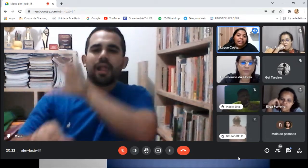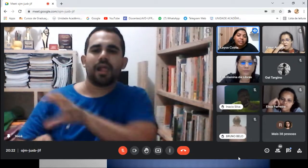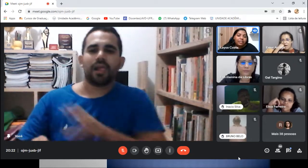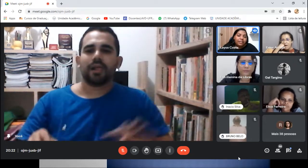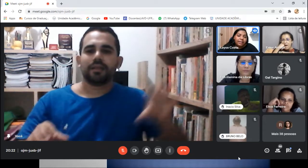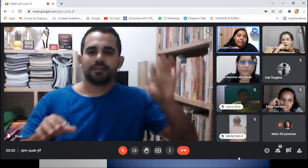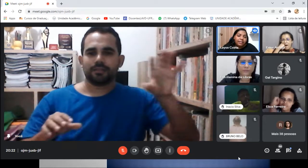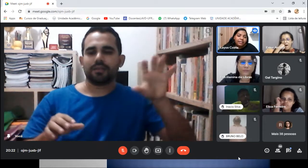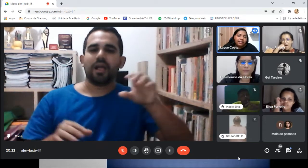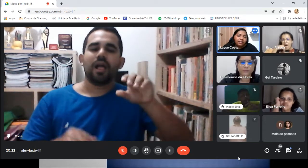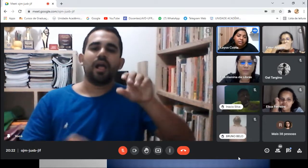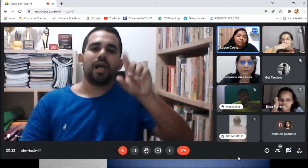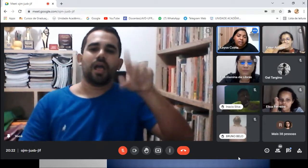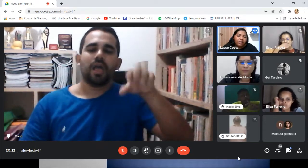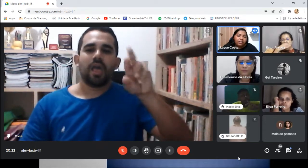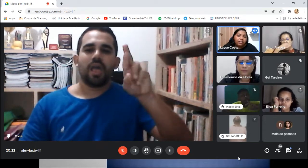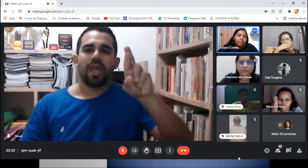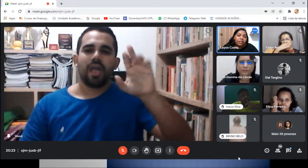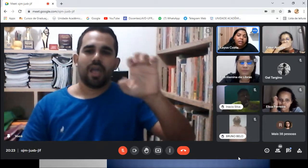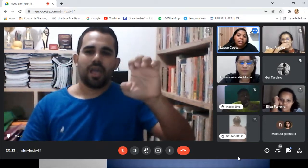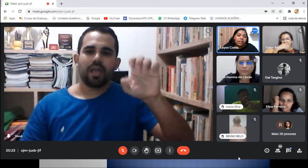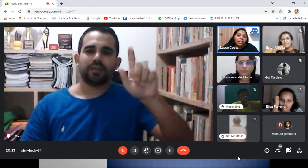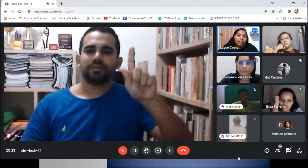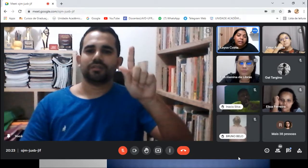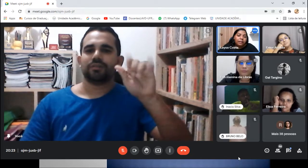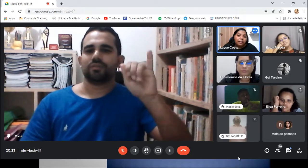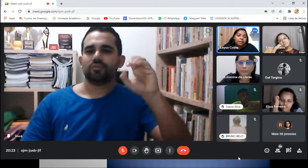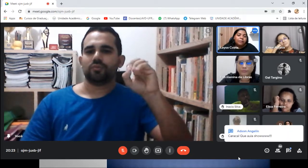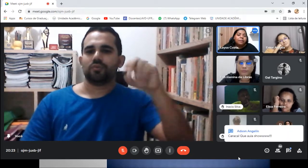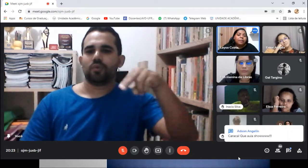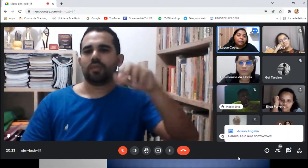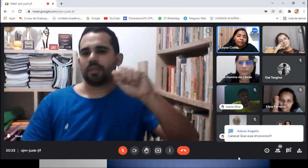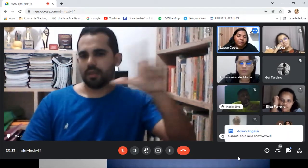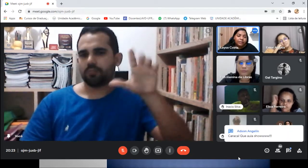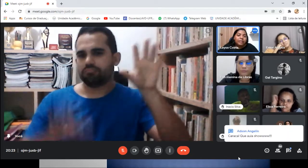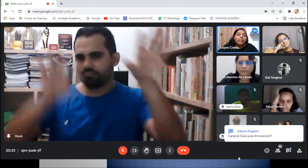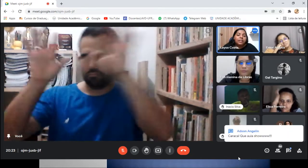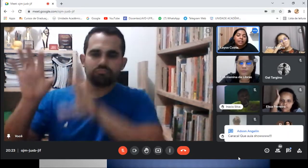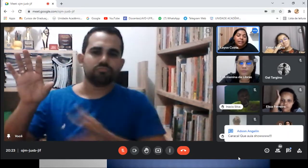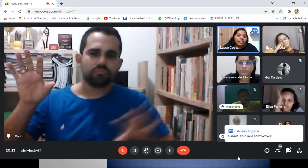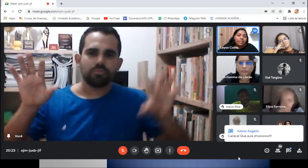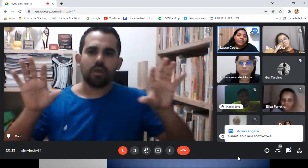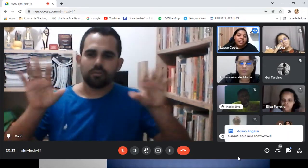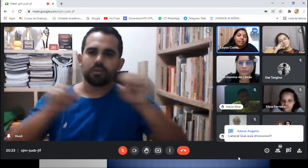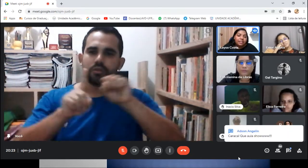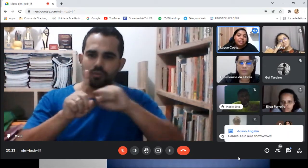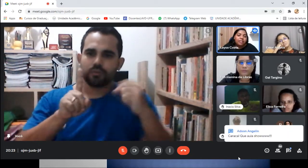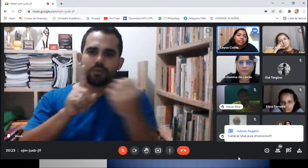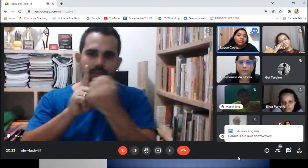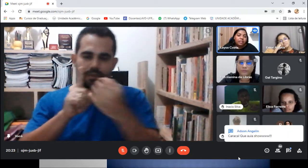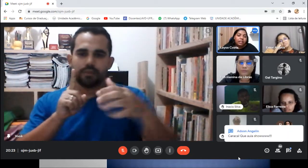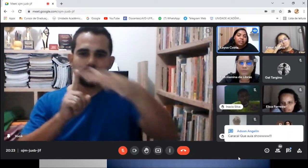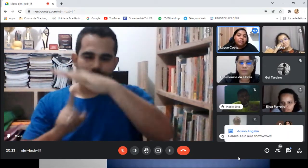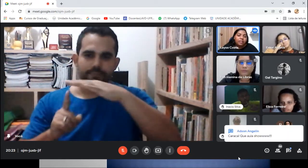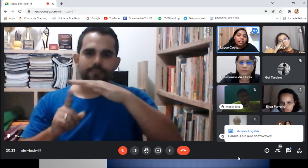essa variação regional, que haja essa variação regional